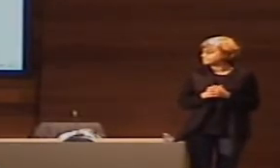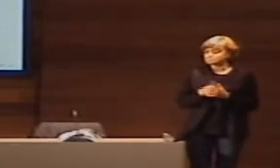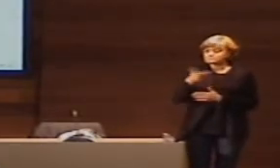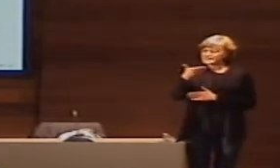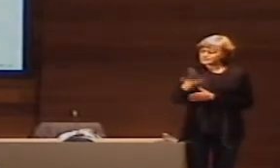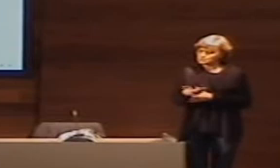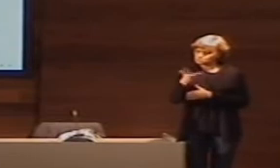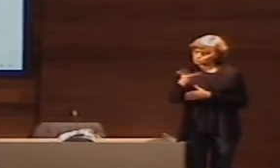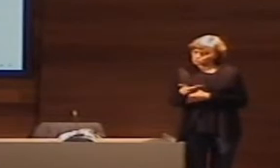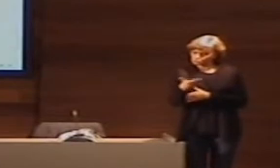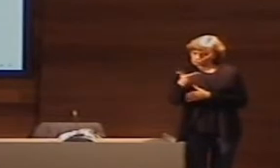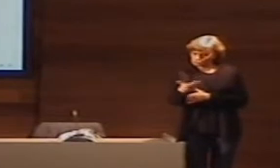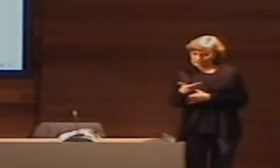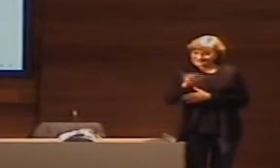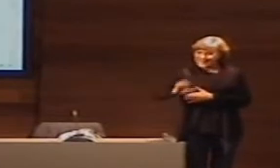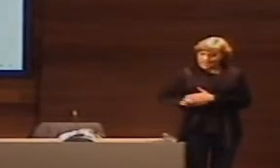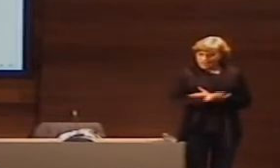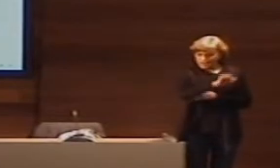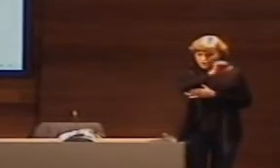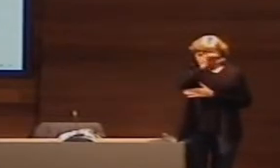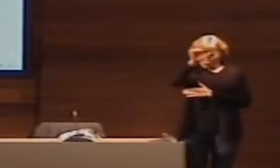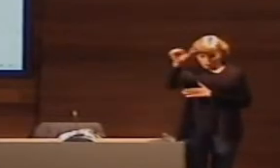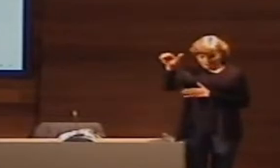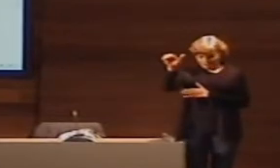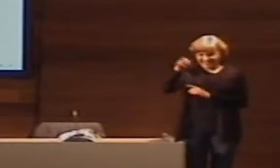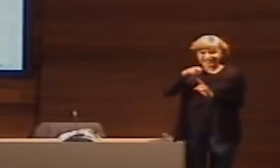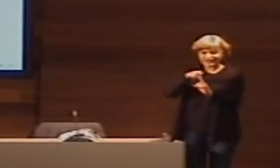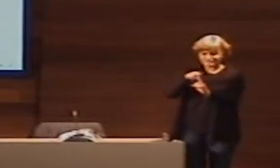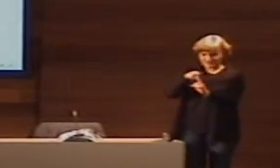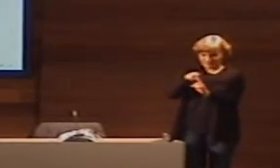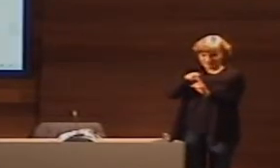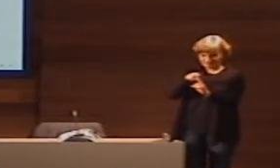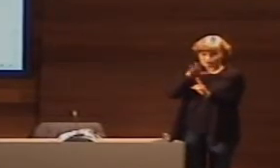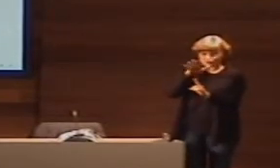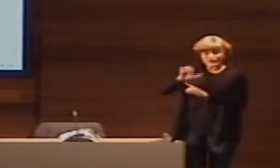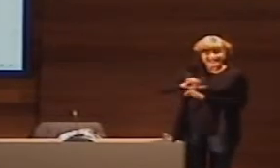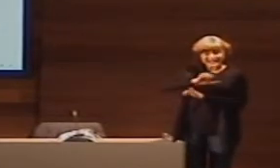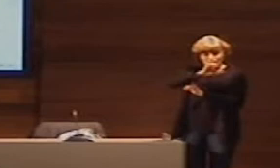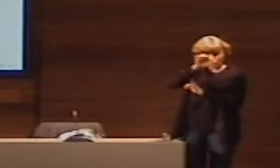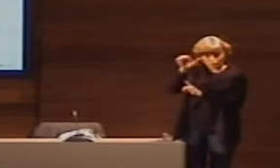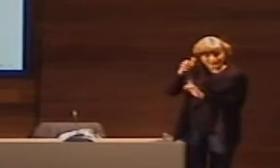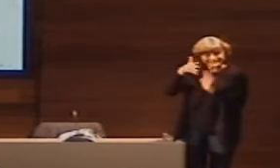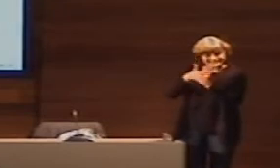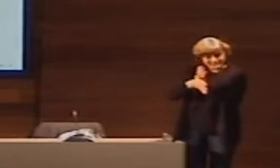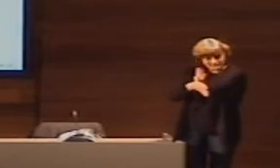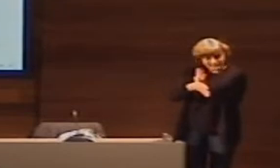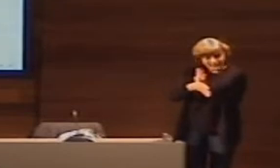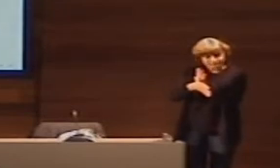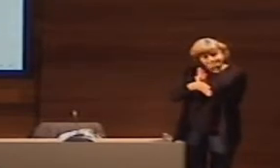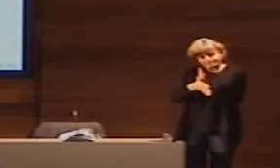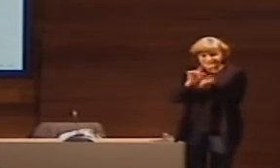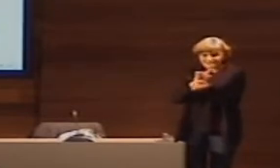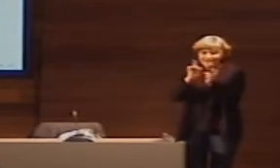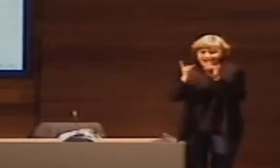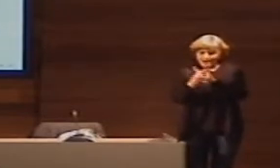Es importante empezar hablando de Europa, porque Europa realmente ha sido el motor de cambio en materia de residuos y también en otros ámbitos de la